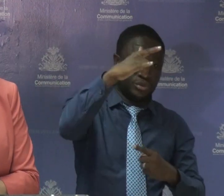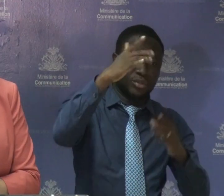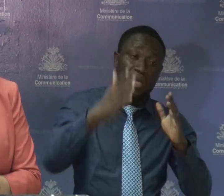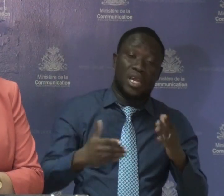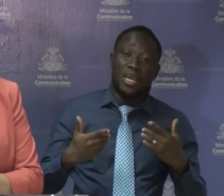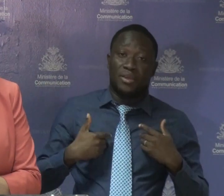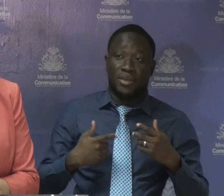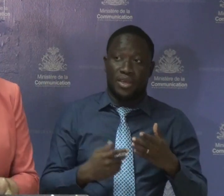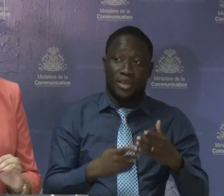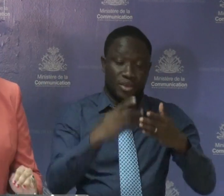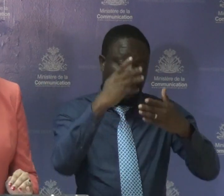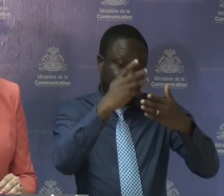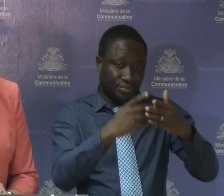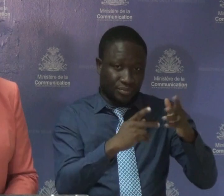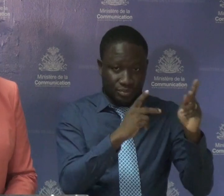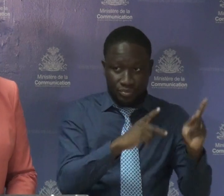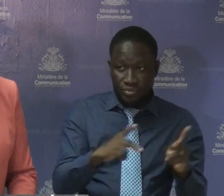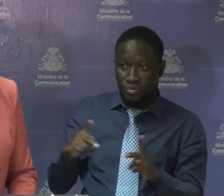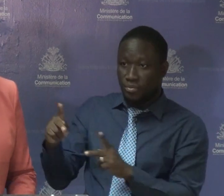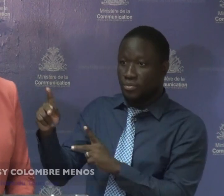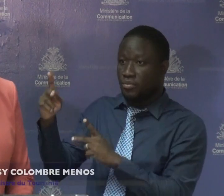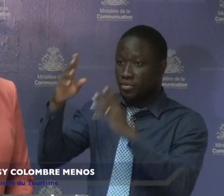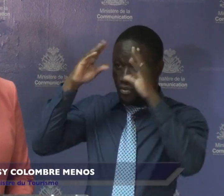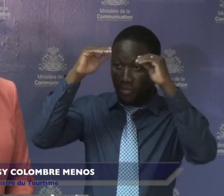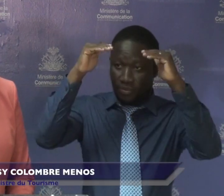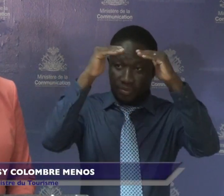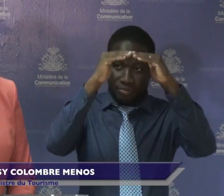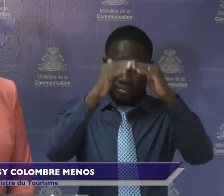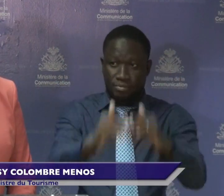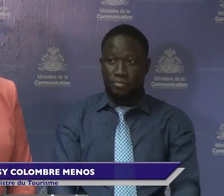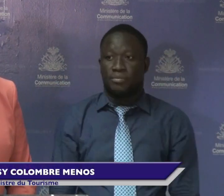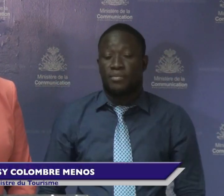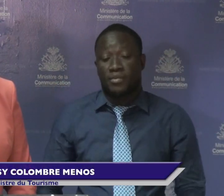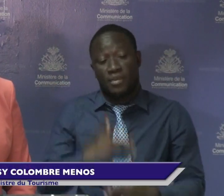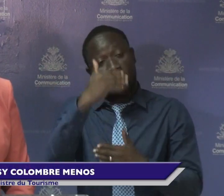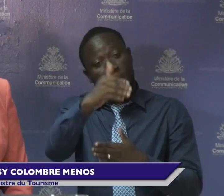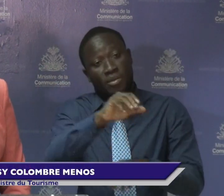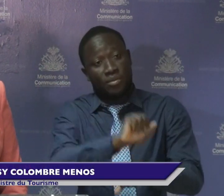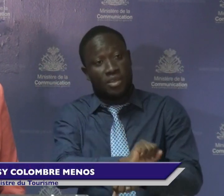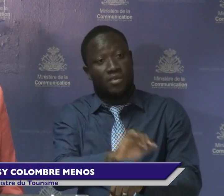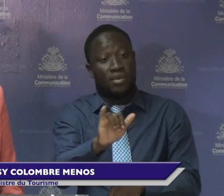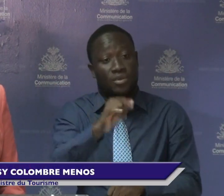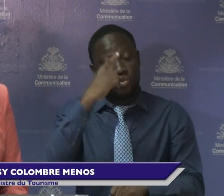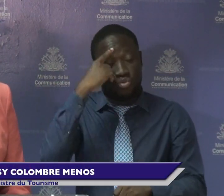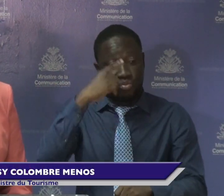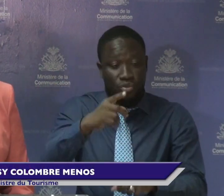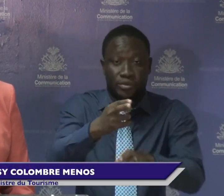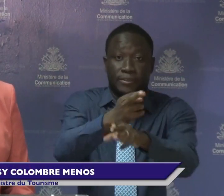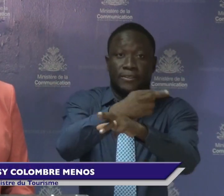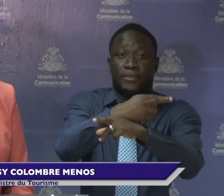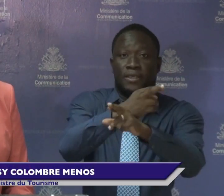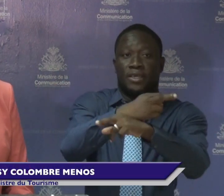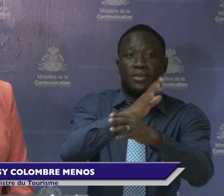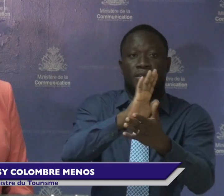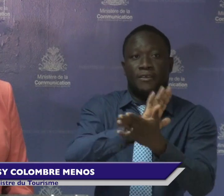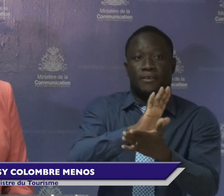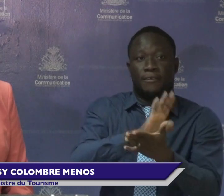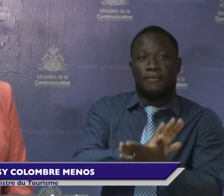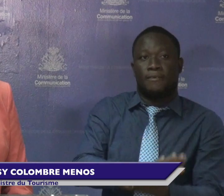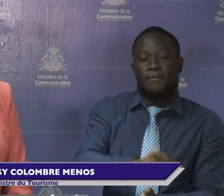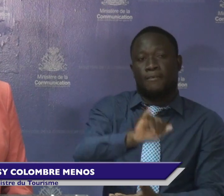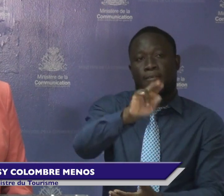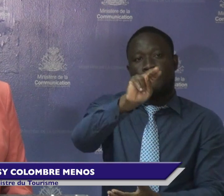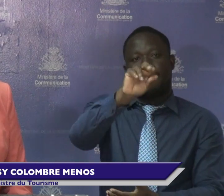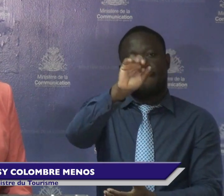ait un plan en formation standard. Après ça, et bien sûr, nous travaillons aussi pour l'aménagement de l'école INFOT qui